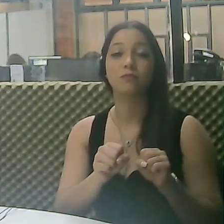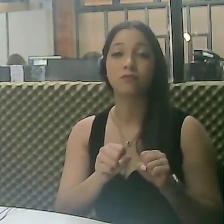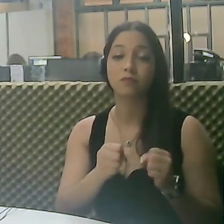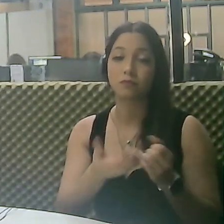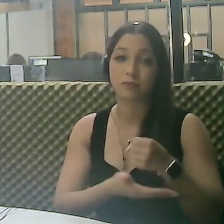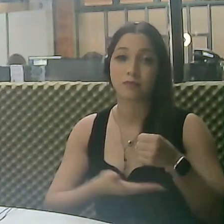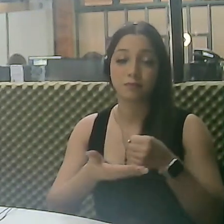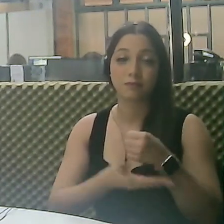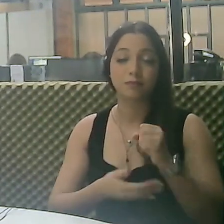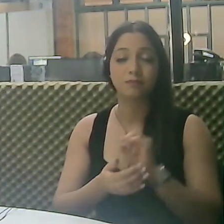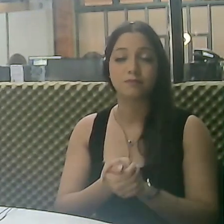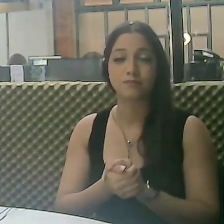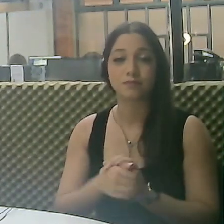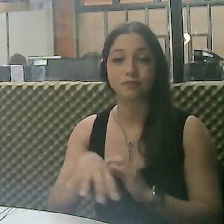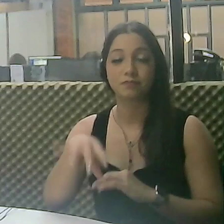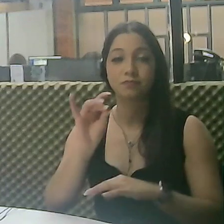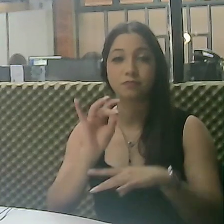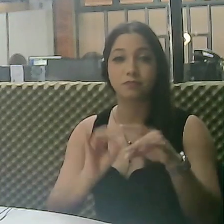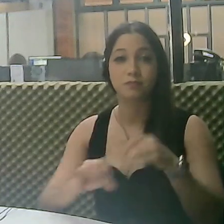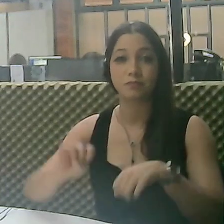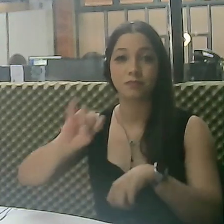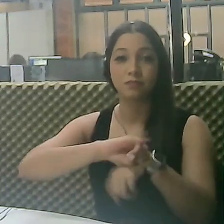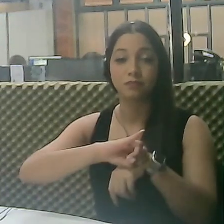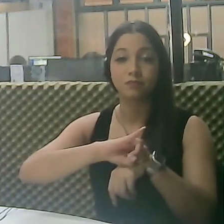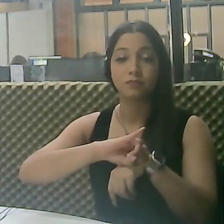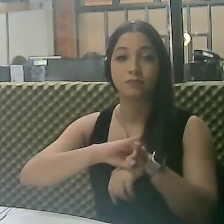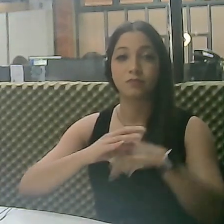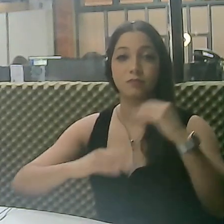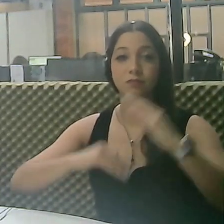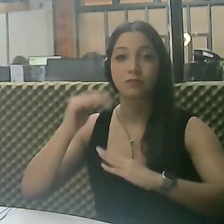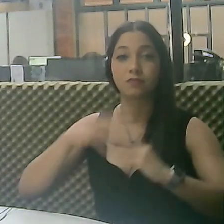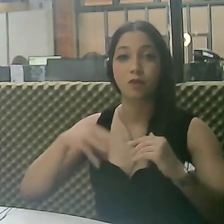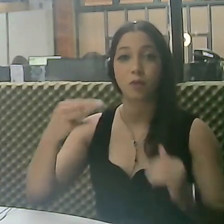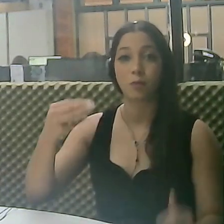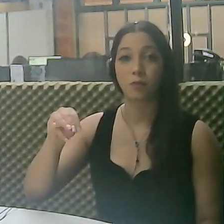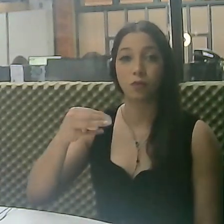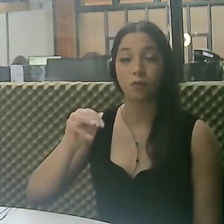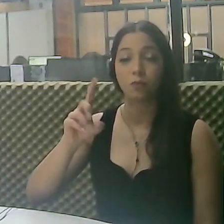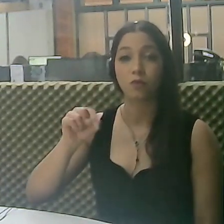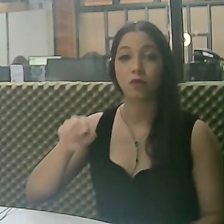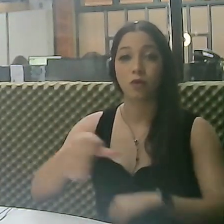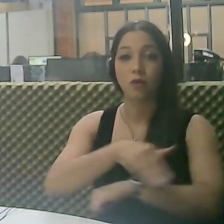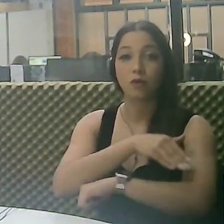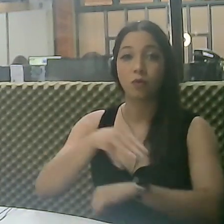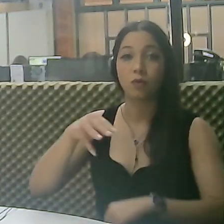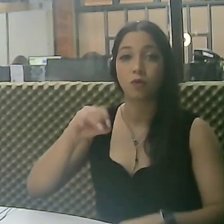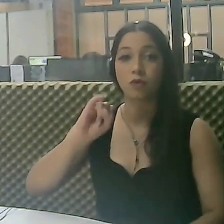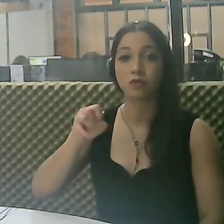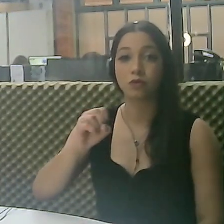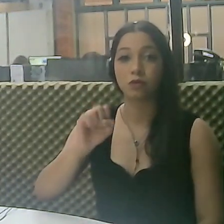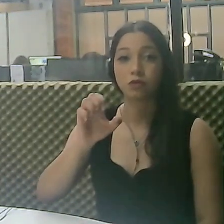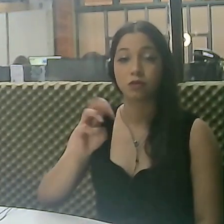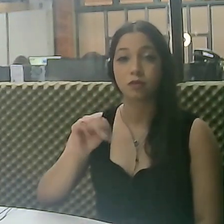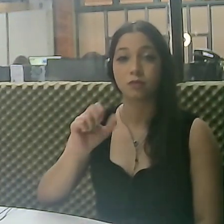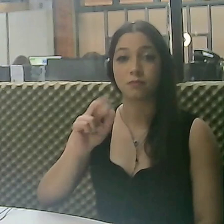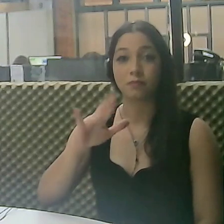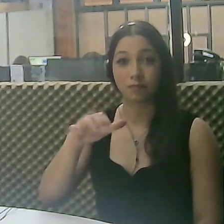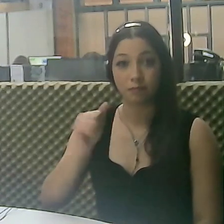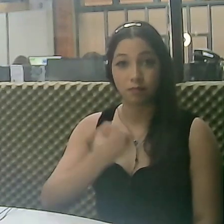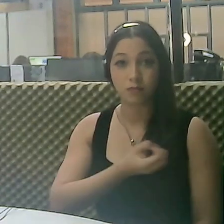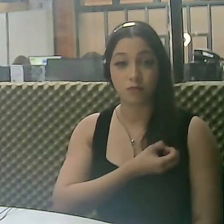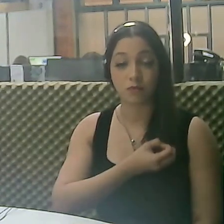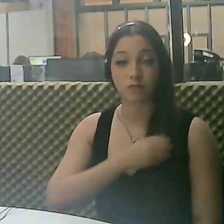requisito mínimo. A seleção será no Centro Profissionalizante do bairro Morumbi, que fica na Avenida José Maria Ribeiro,